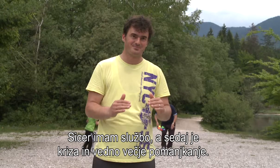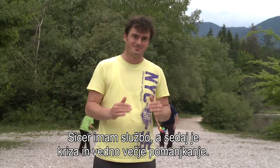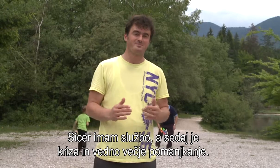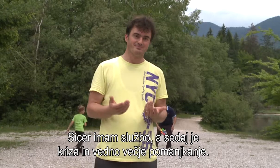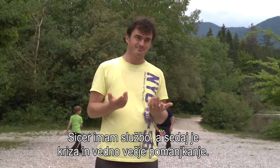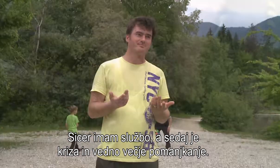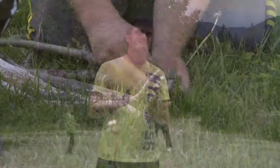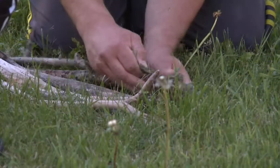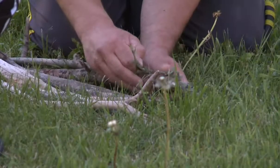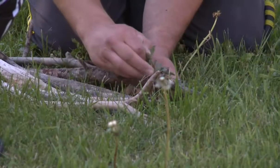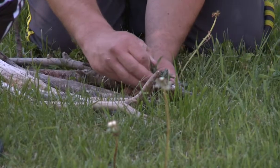Ja.